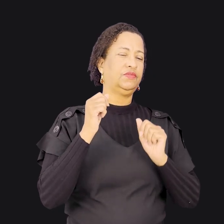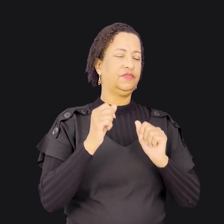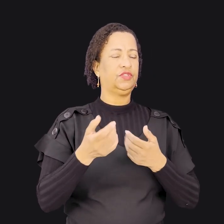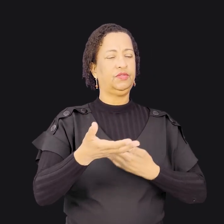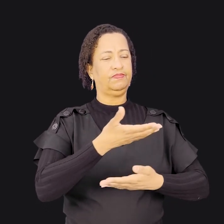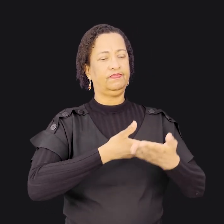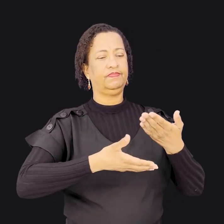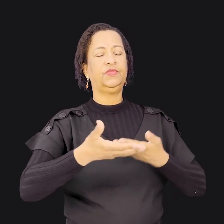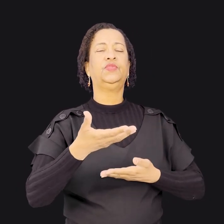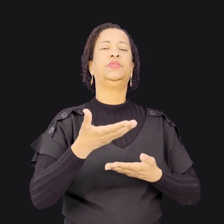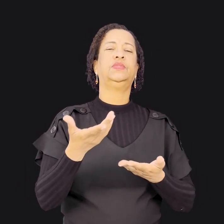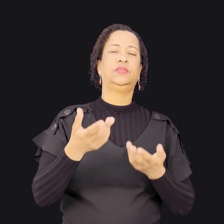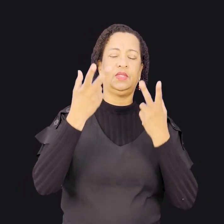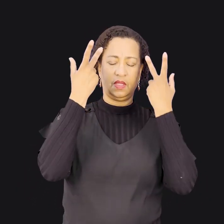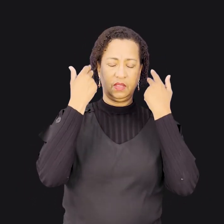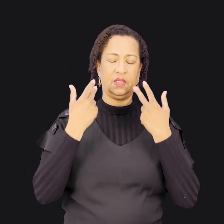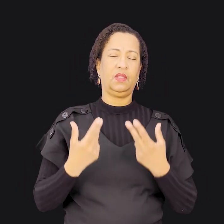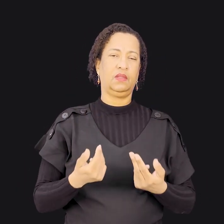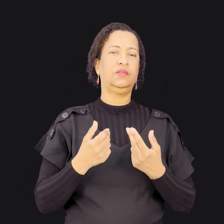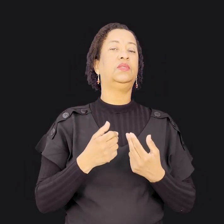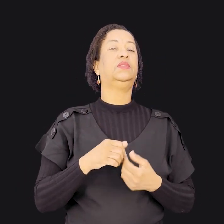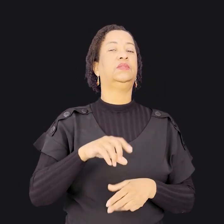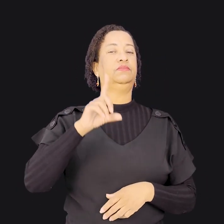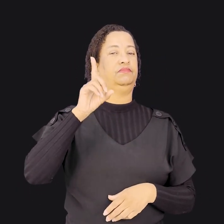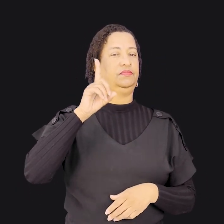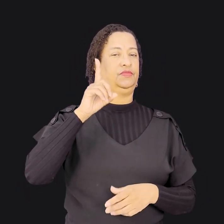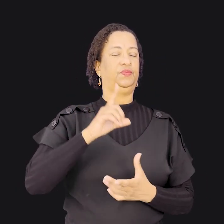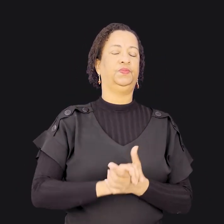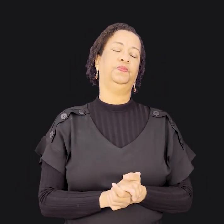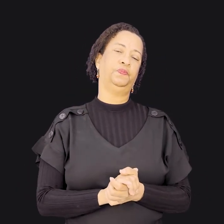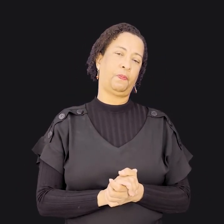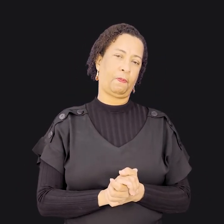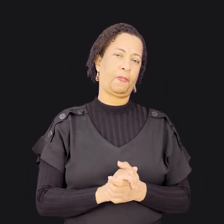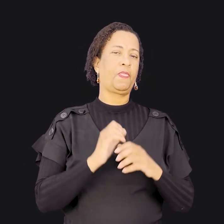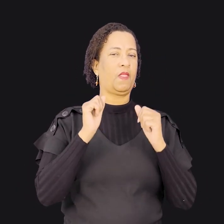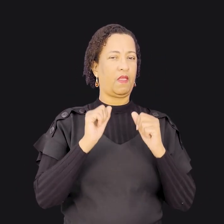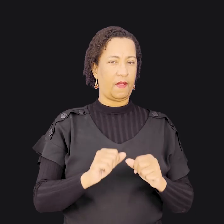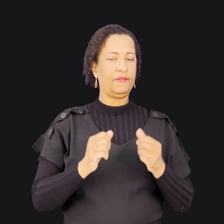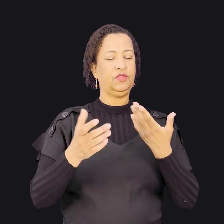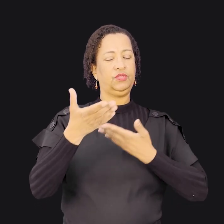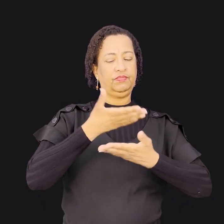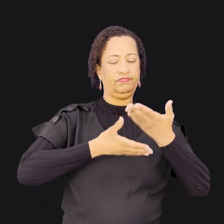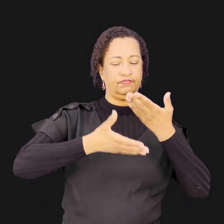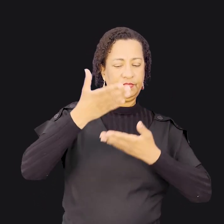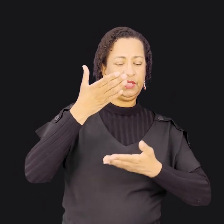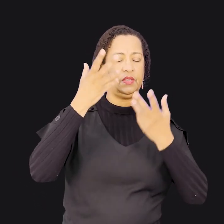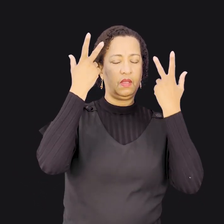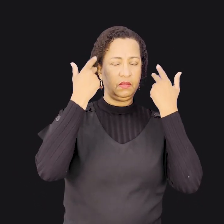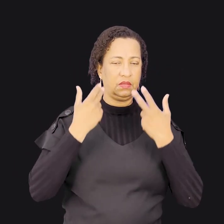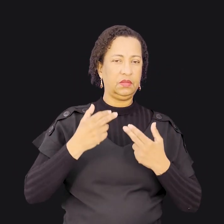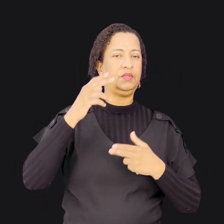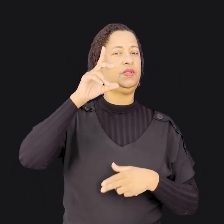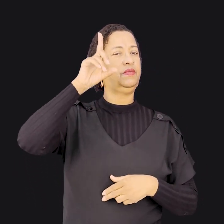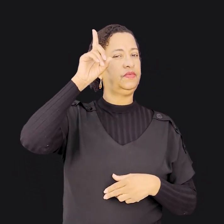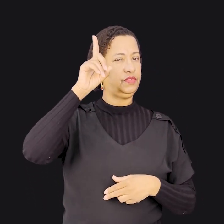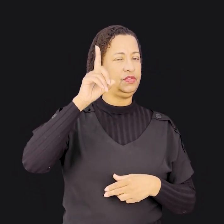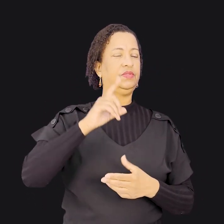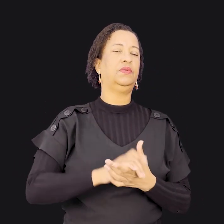elas vocês se tornassem participantes da natureza divina. É possível sermos participantes da natureza divina de